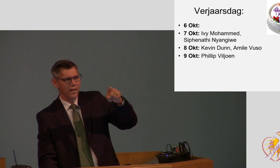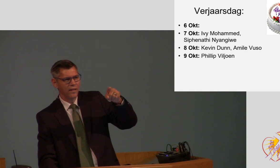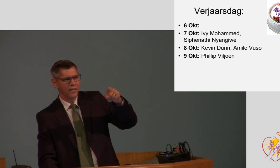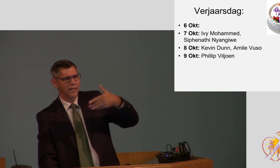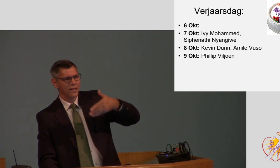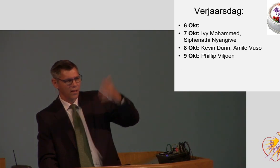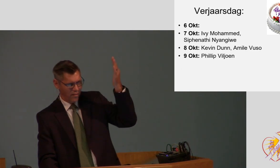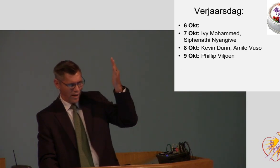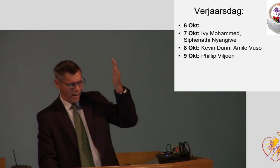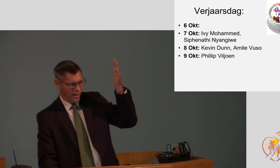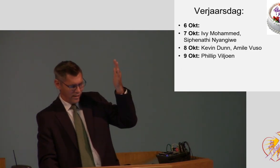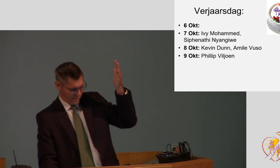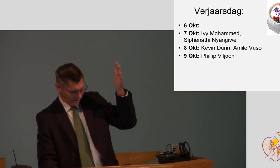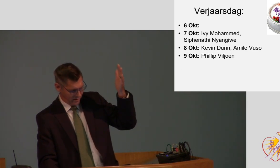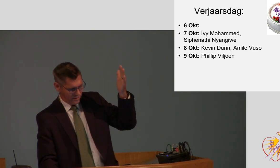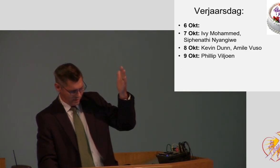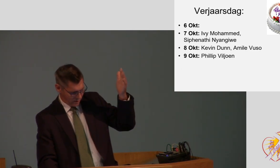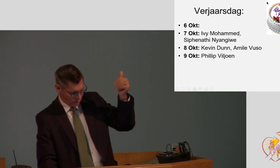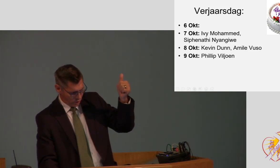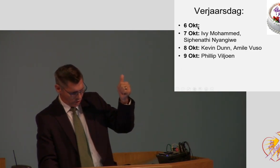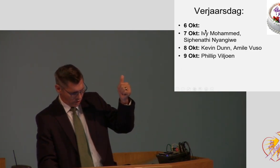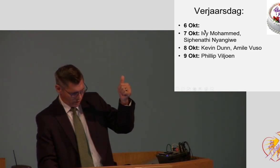Sy is al weg. Goed.